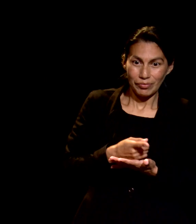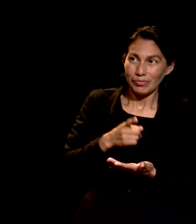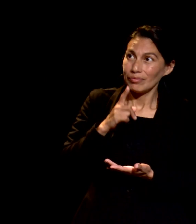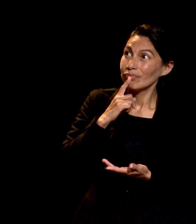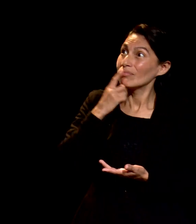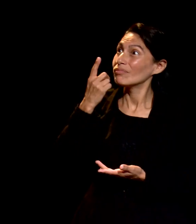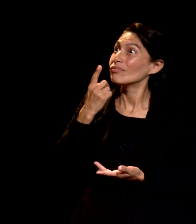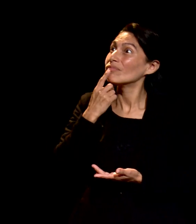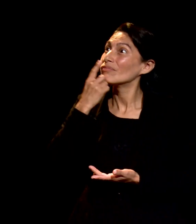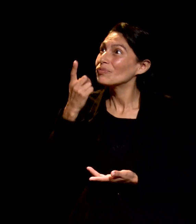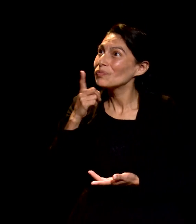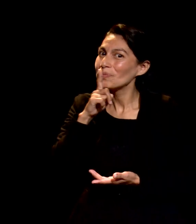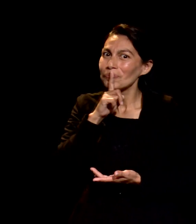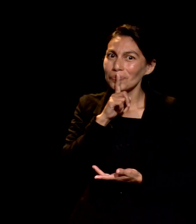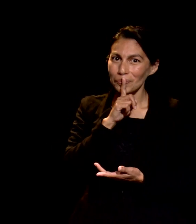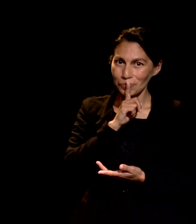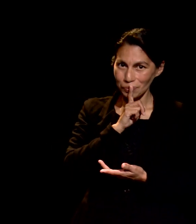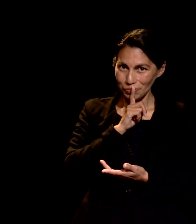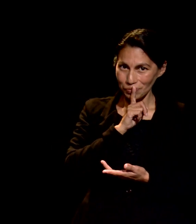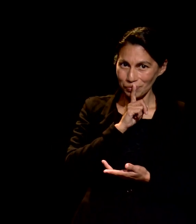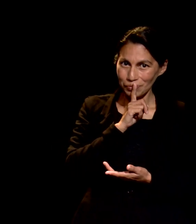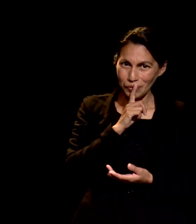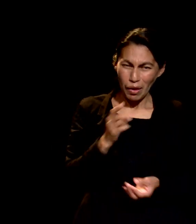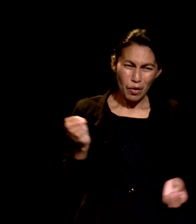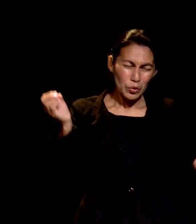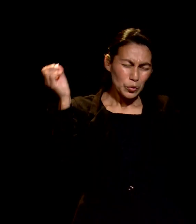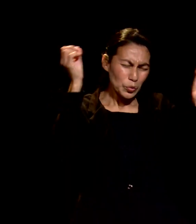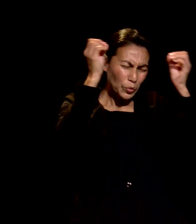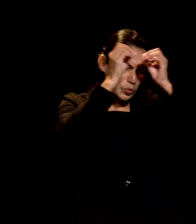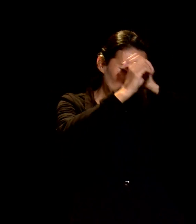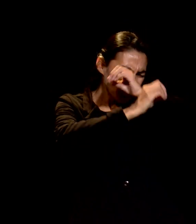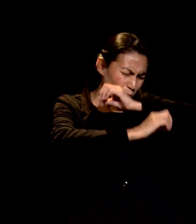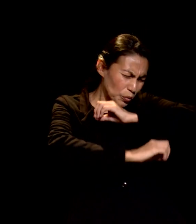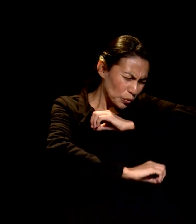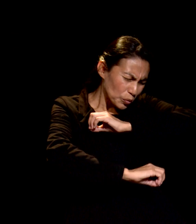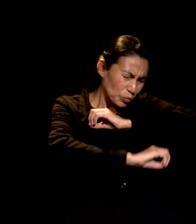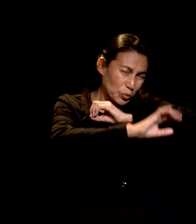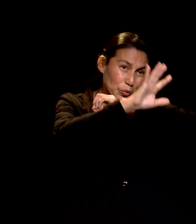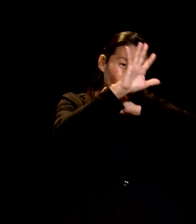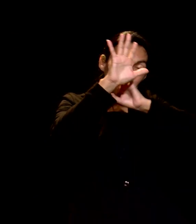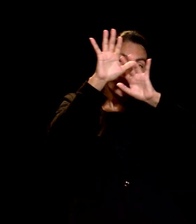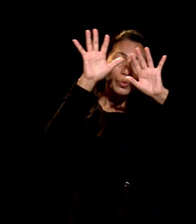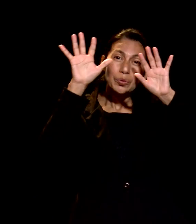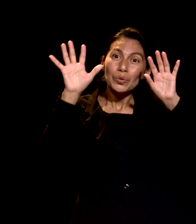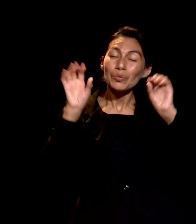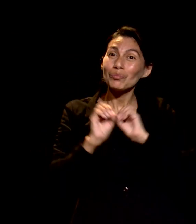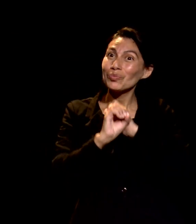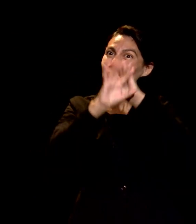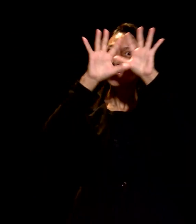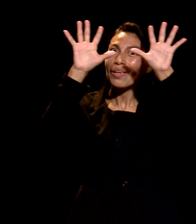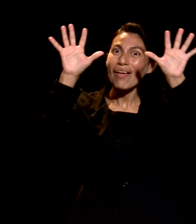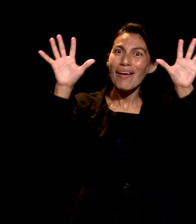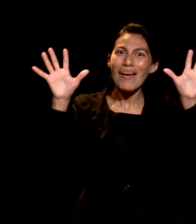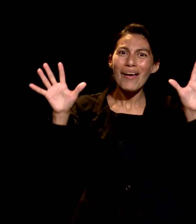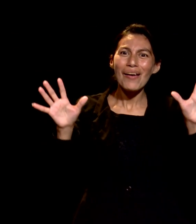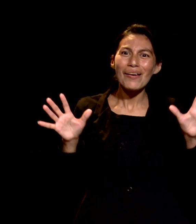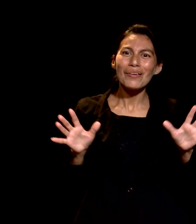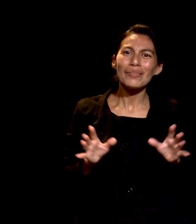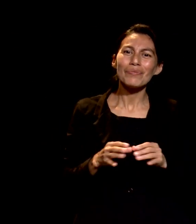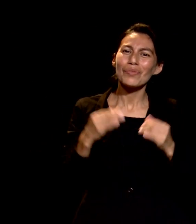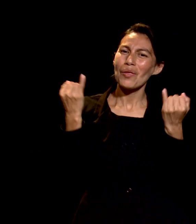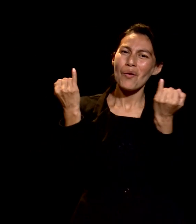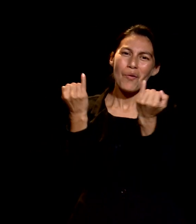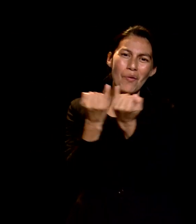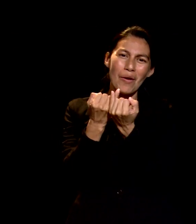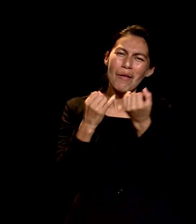Esperaré sin cuestionar Aunque el camino oscuro esté En la mañana el sol